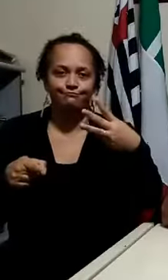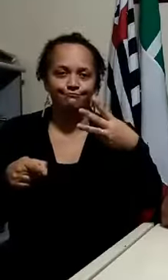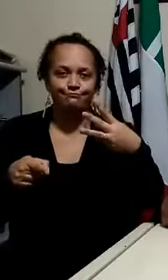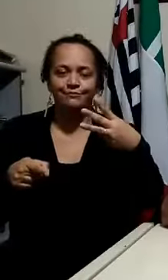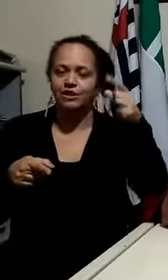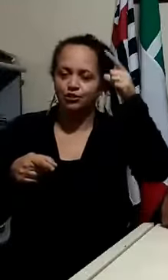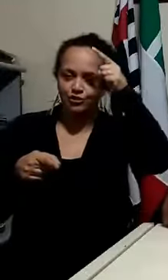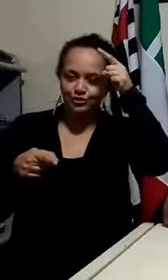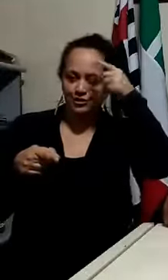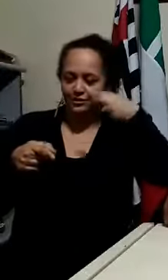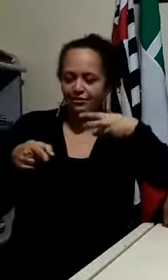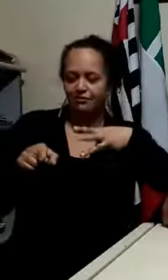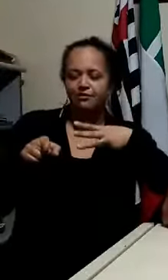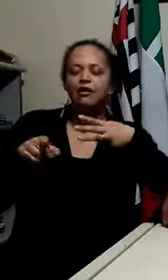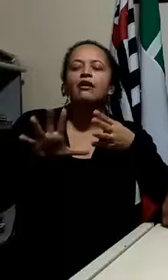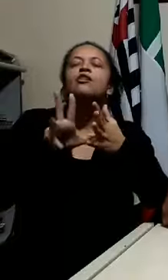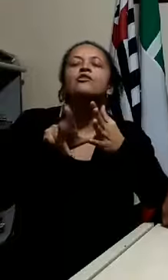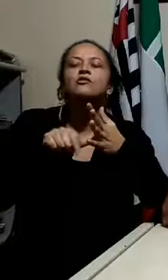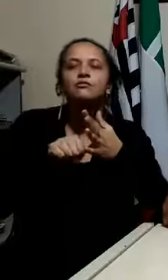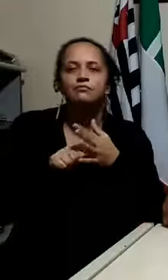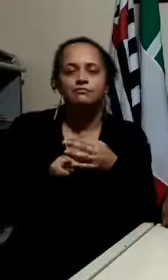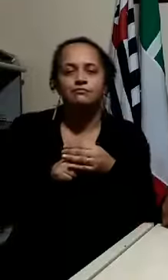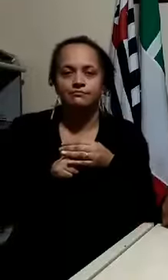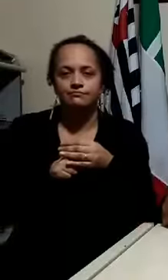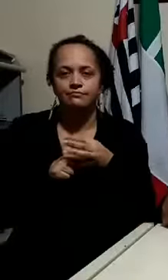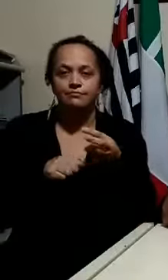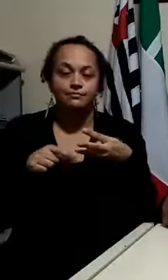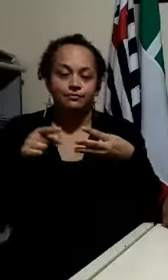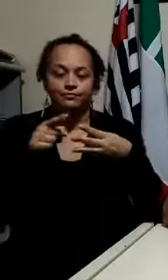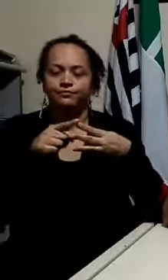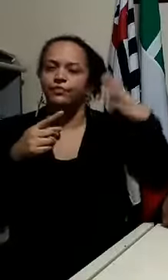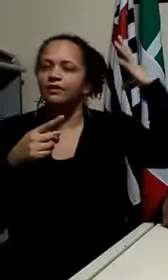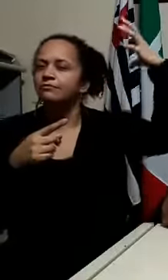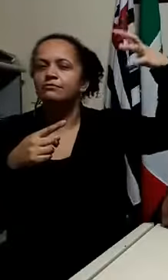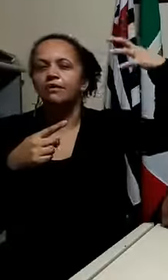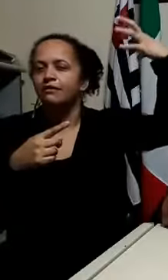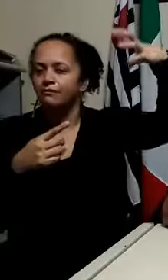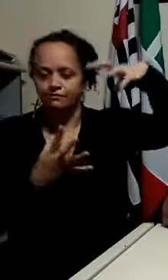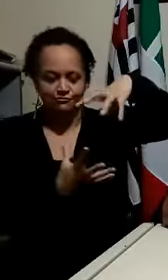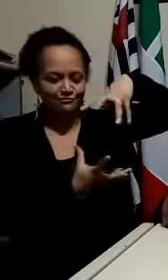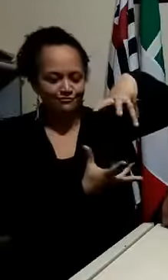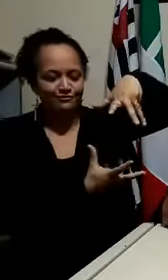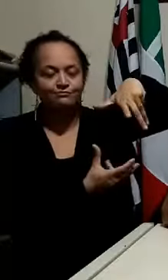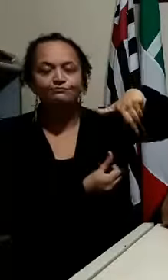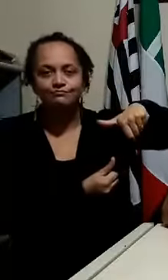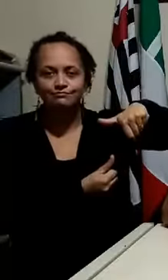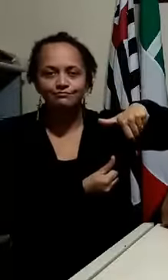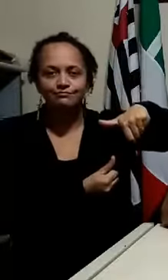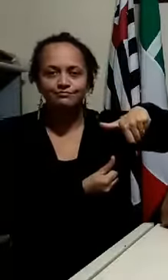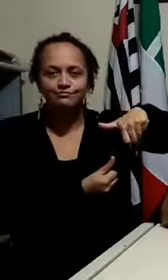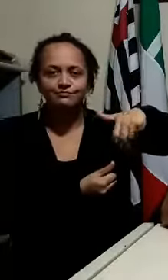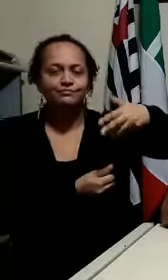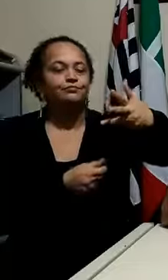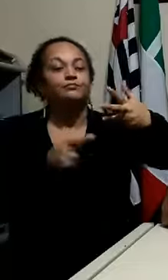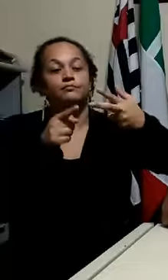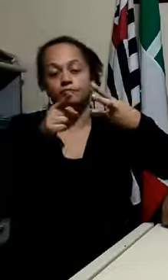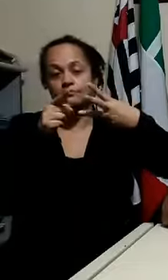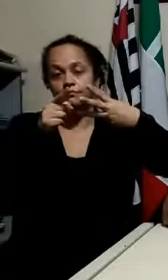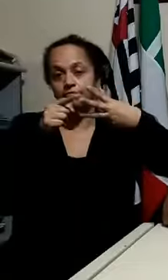para roubar a palavra. Os cuidados desse mundo, né? A segunda